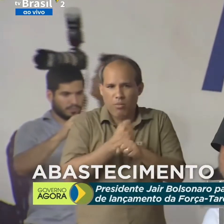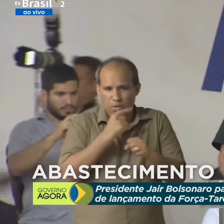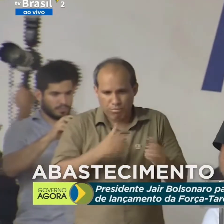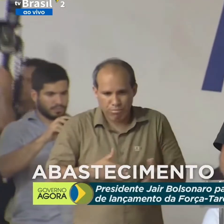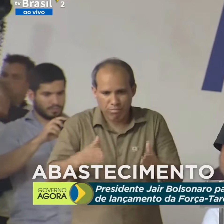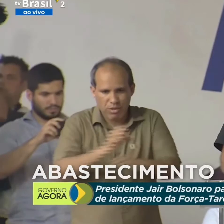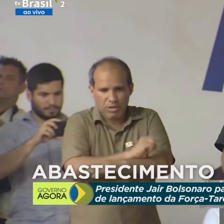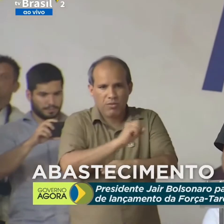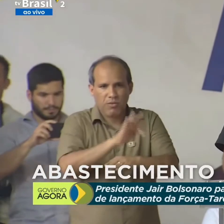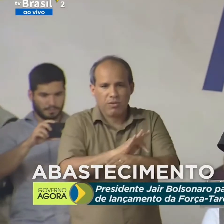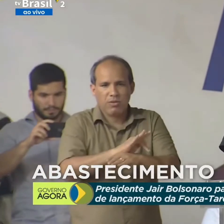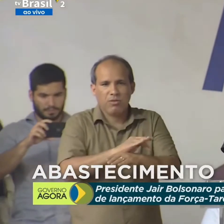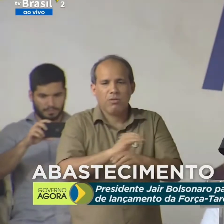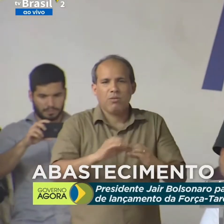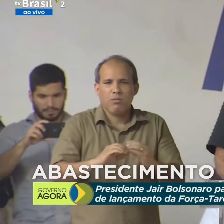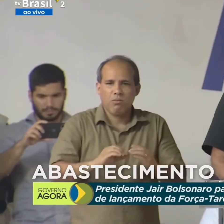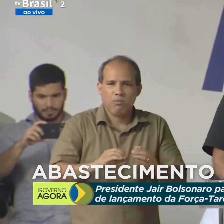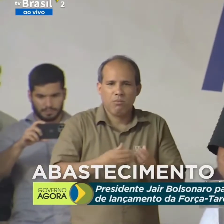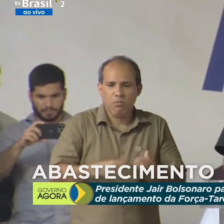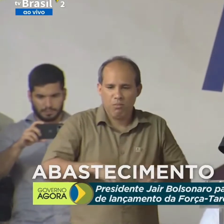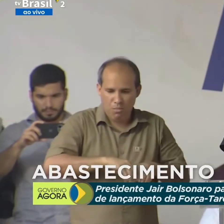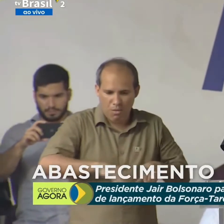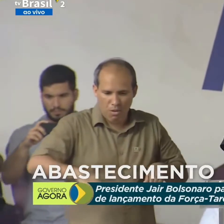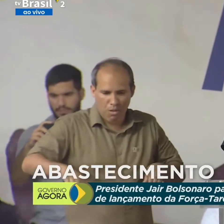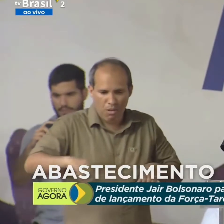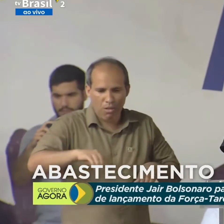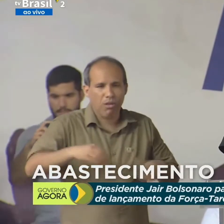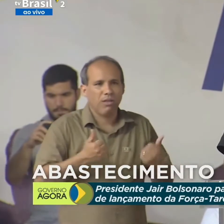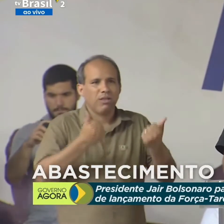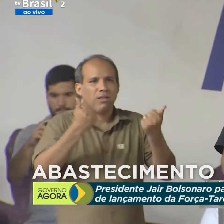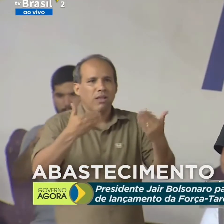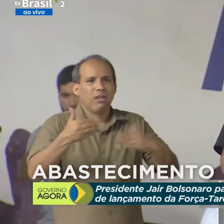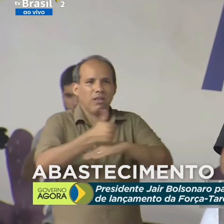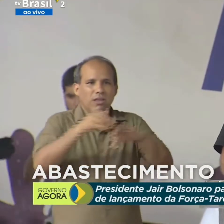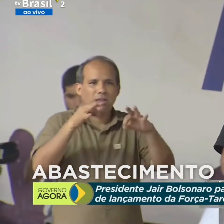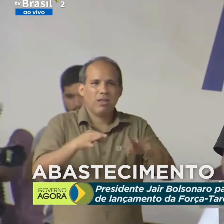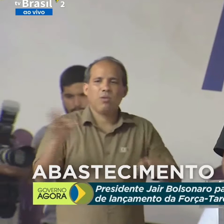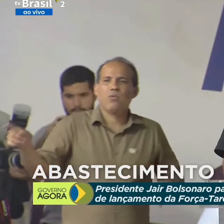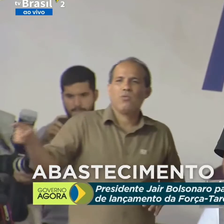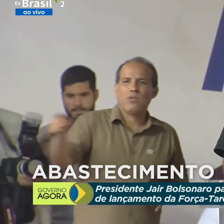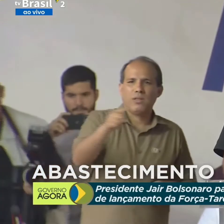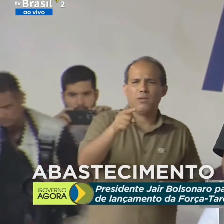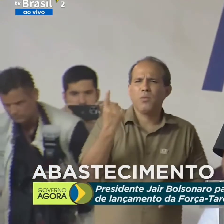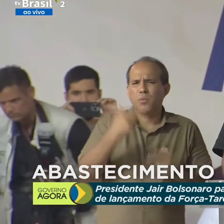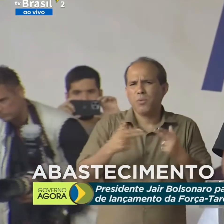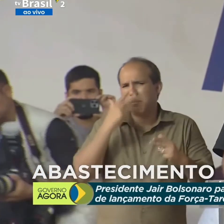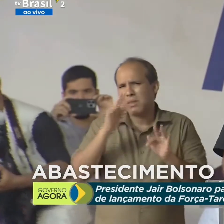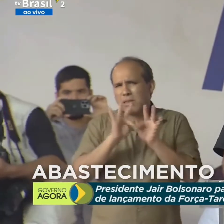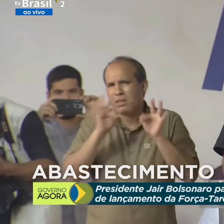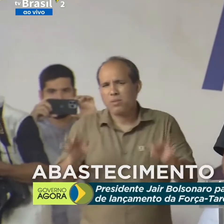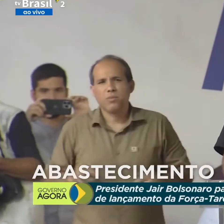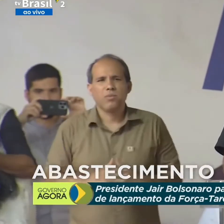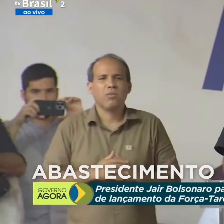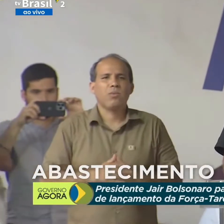e trazendo dignidade a todos vocês. Até uma coisa que parece ser muito simples: